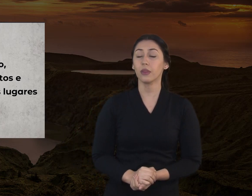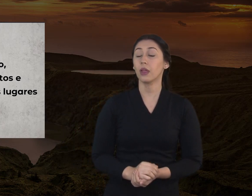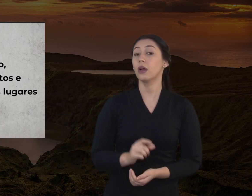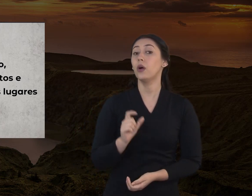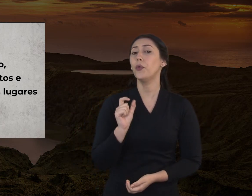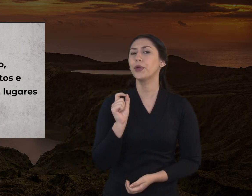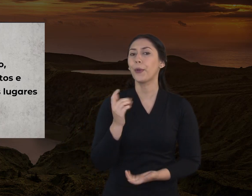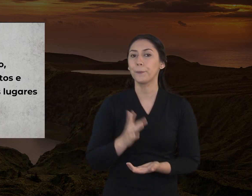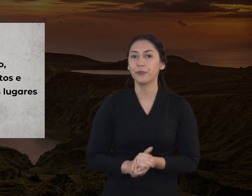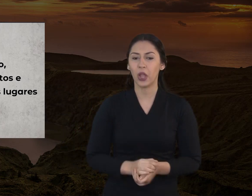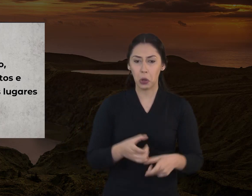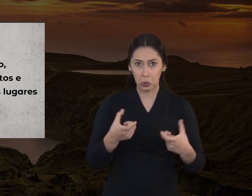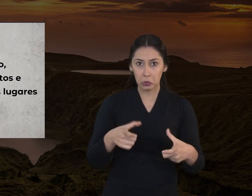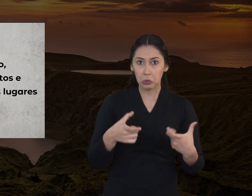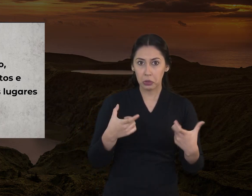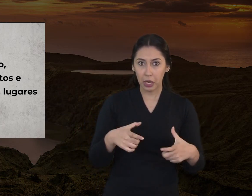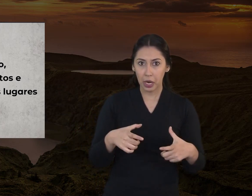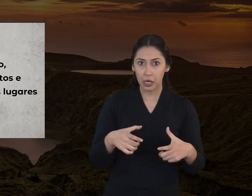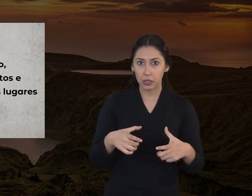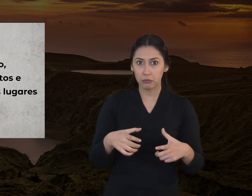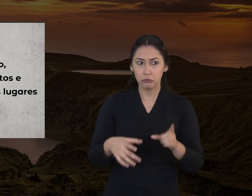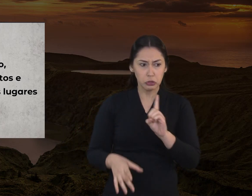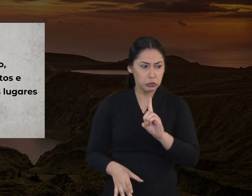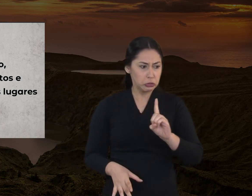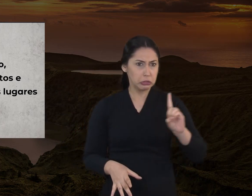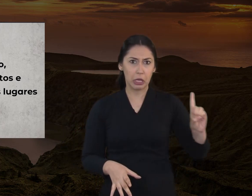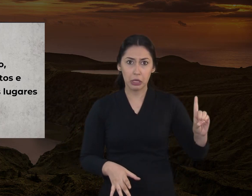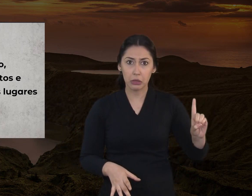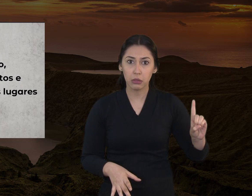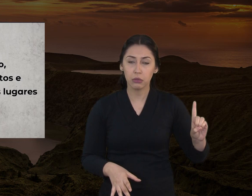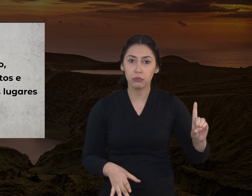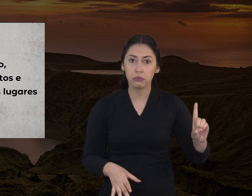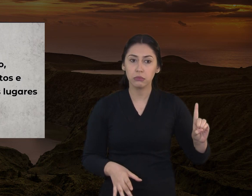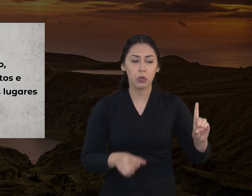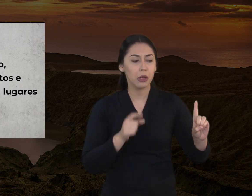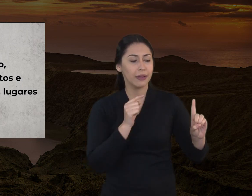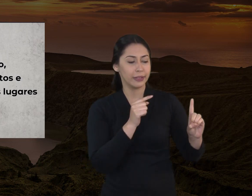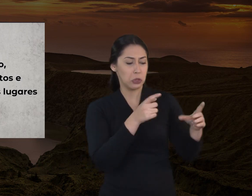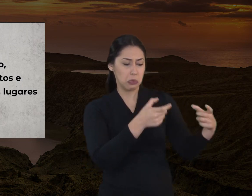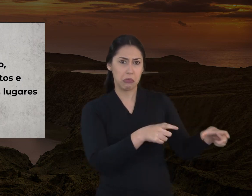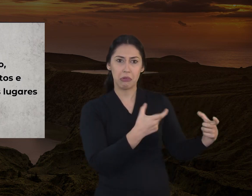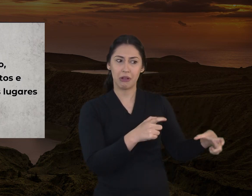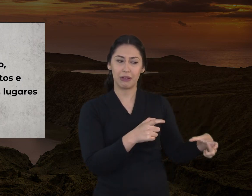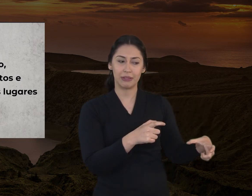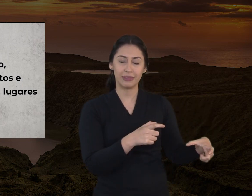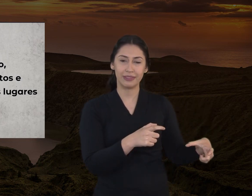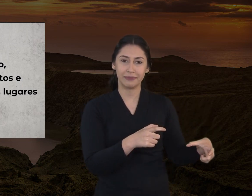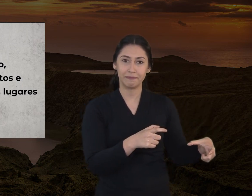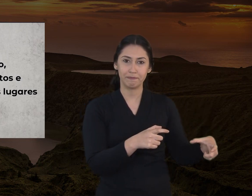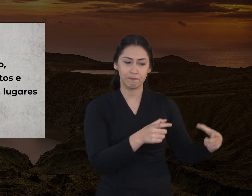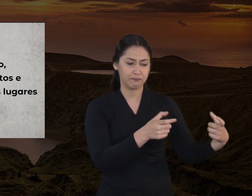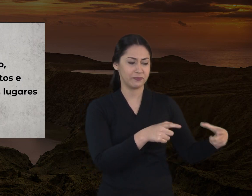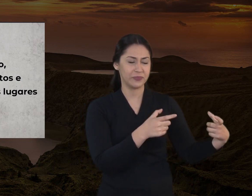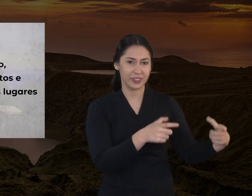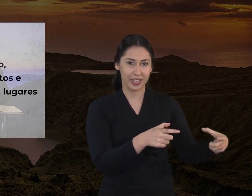lugar, à direita de Deus, era o lugar ambicionado, cobiçado, né, por